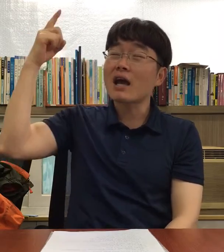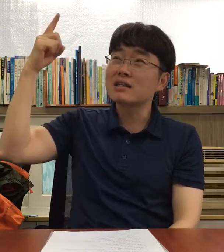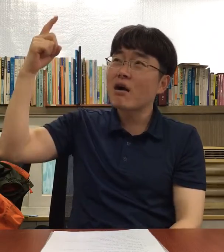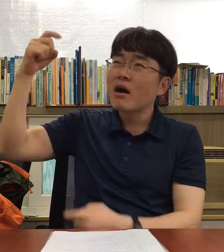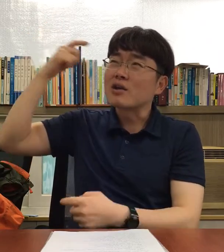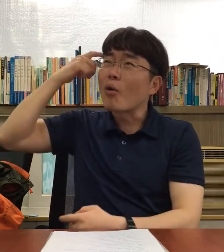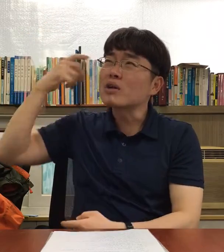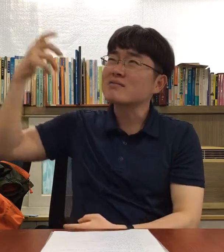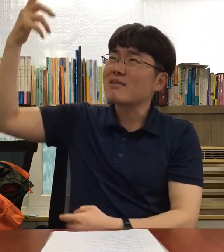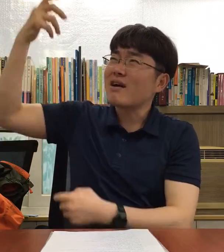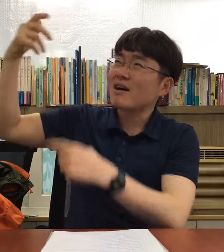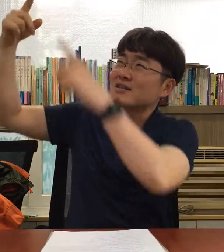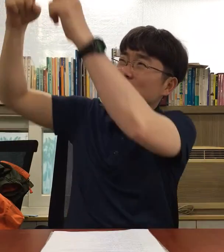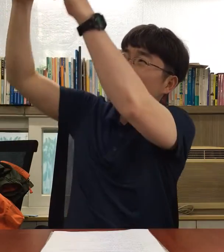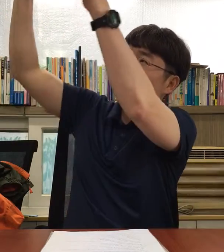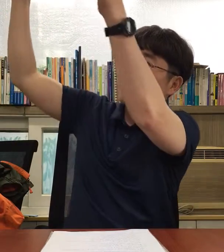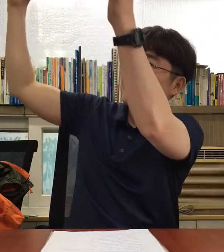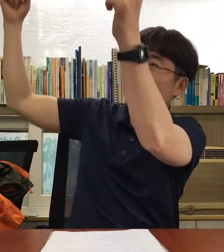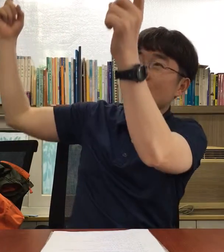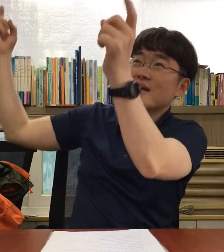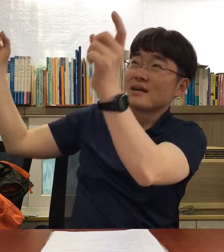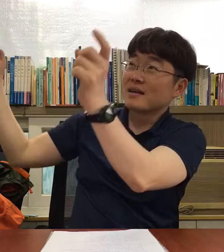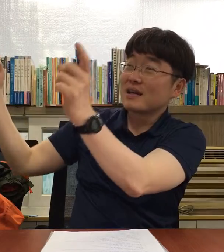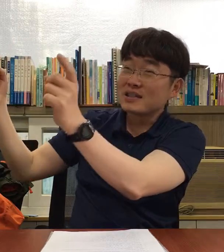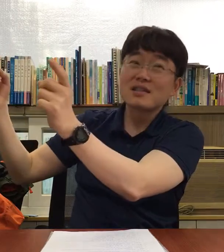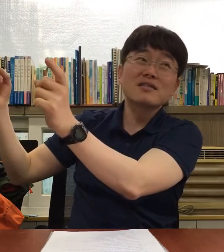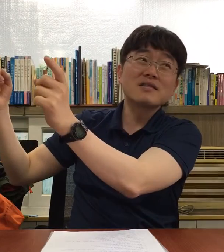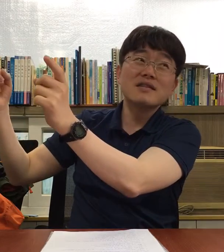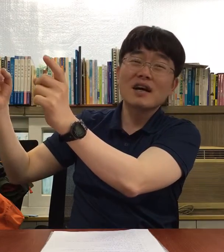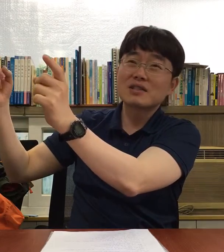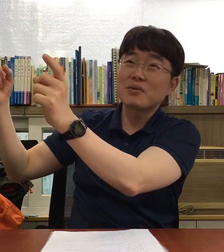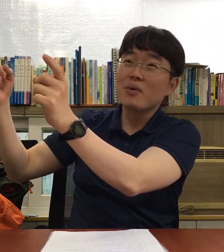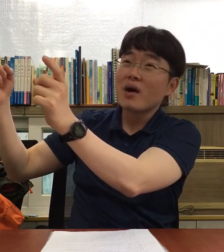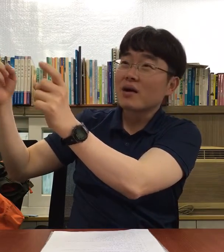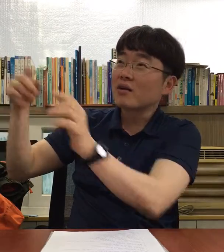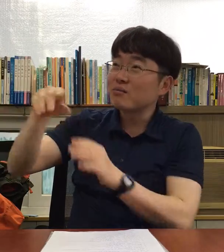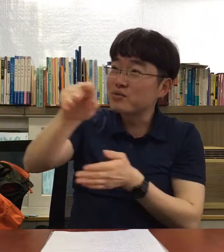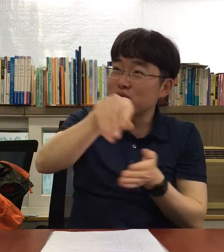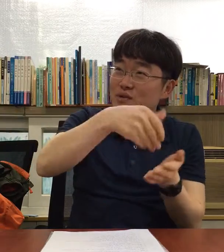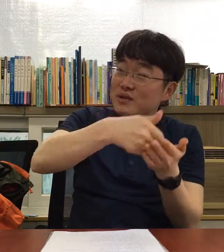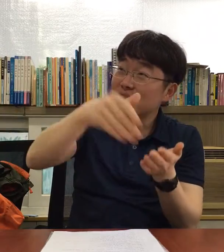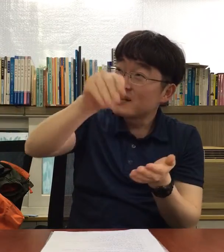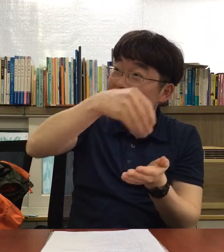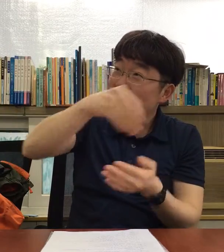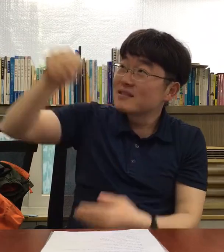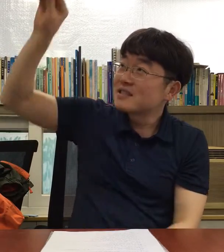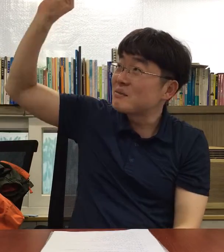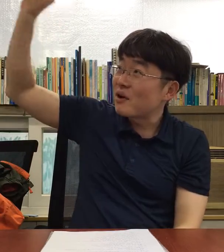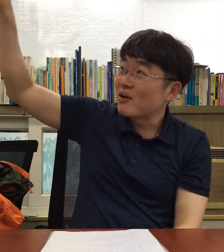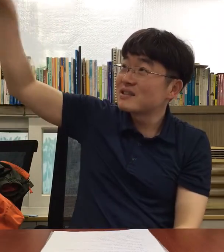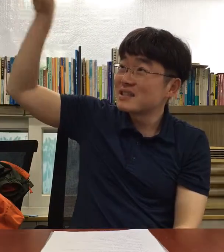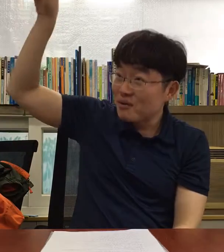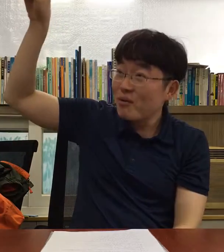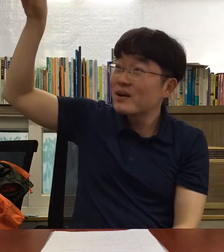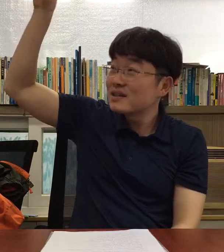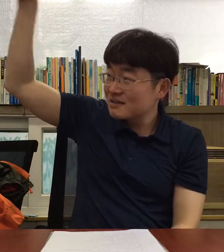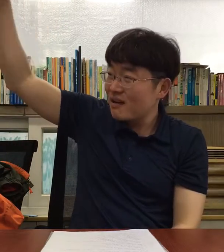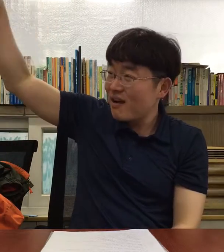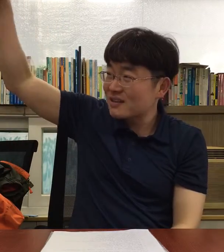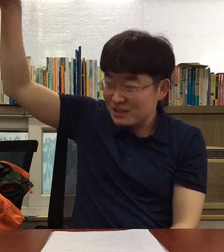해서 영혼이 쫙 해서 이렇게 해주는 것을 가지고 거기에 붓을 집어요. 집고 탁